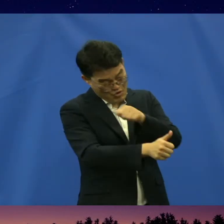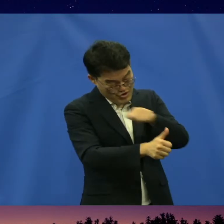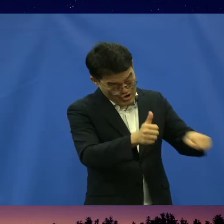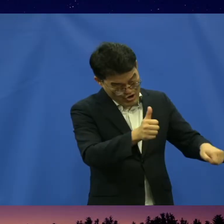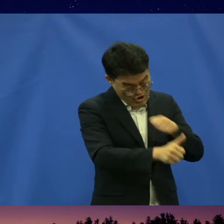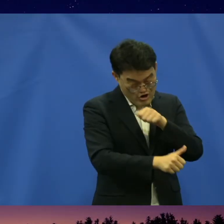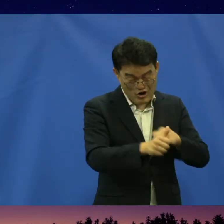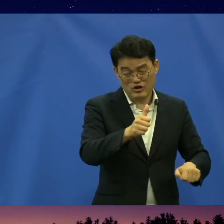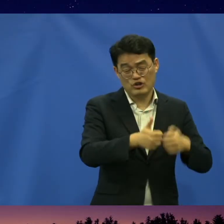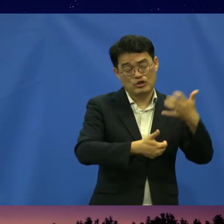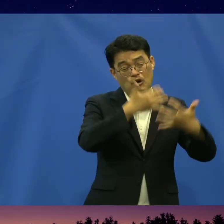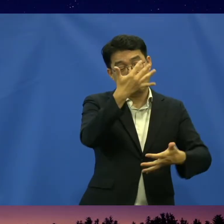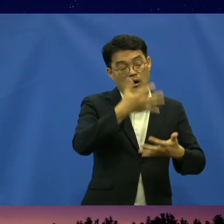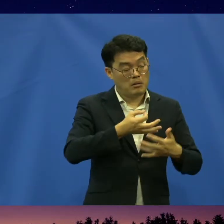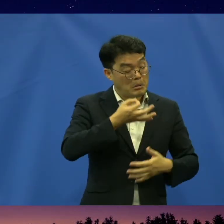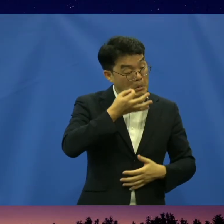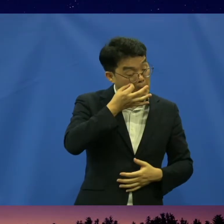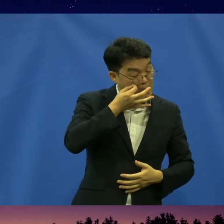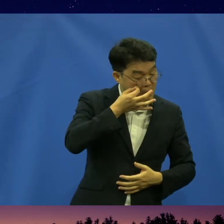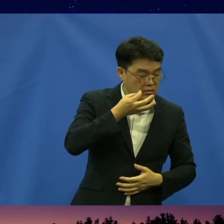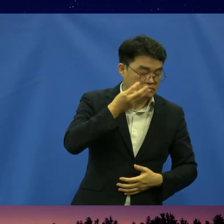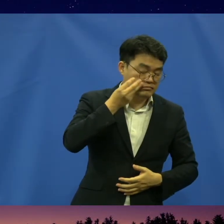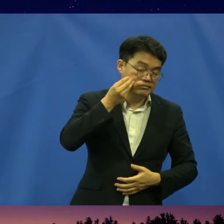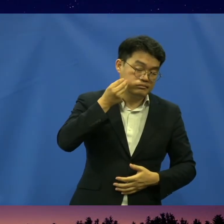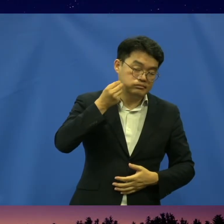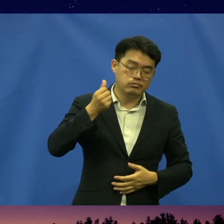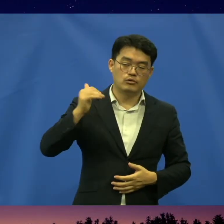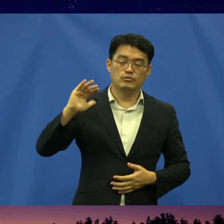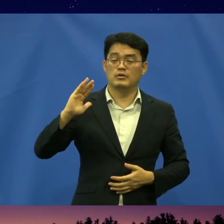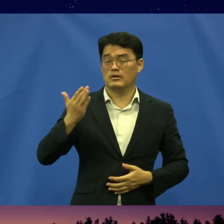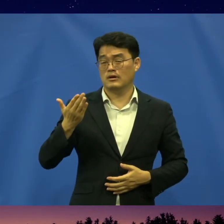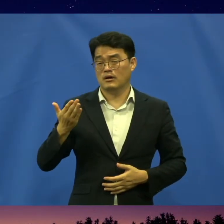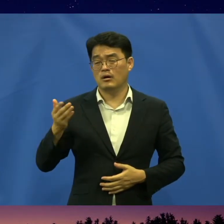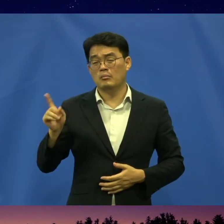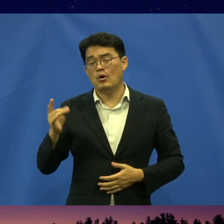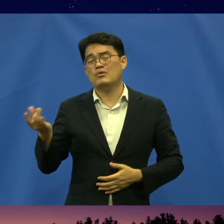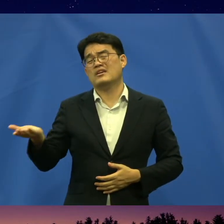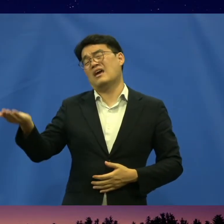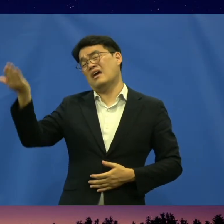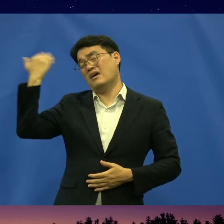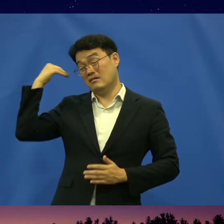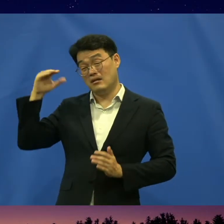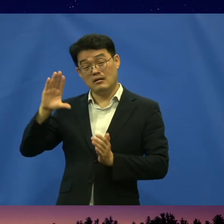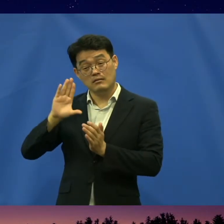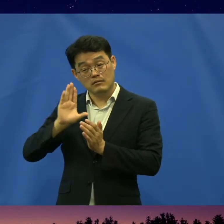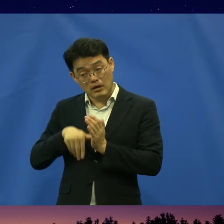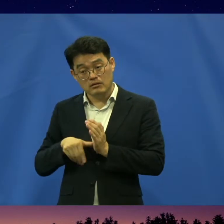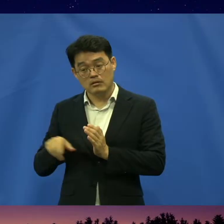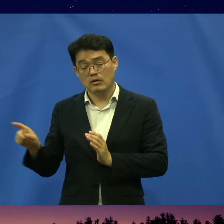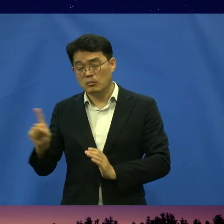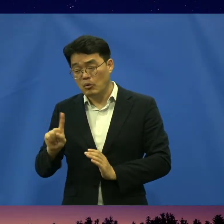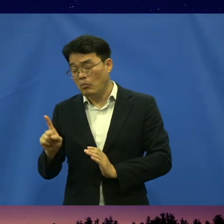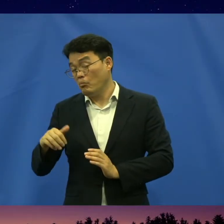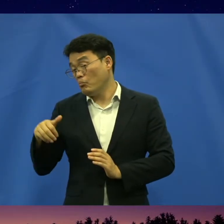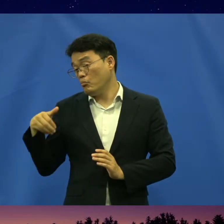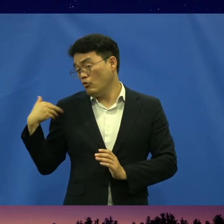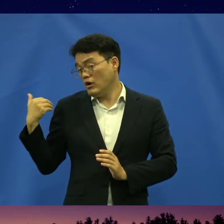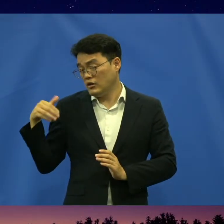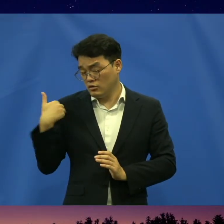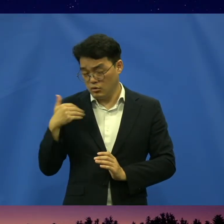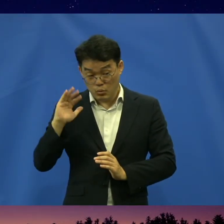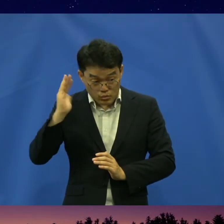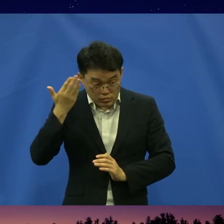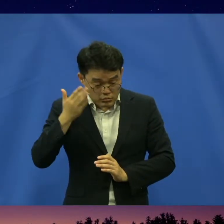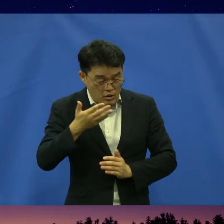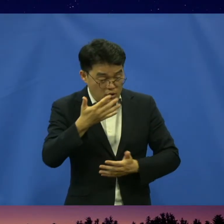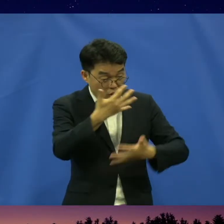돼가지고 막 이거 있는 거예요. 끔찍한, 상상할 수 없는 방식으로 사람을 죽이는 것들을 너무도